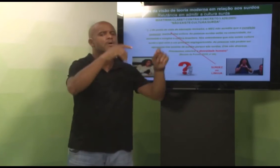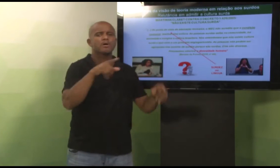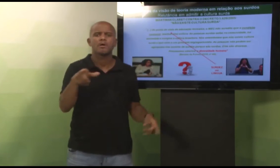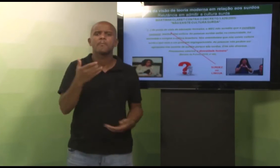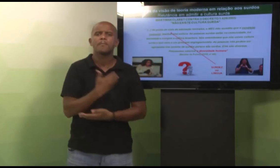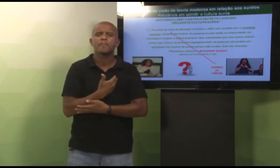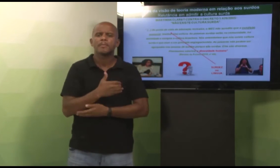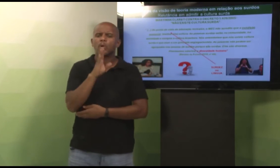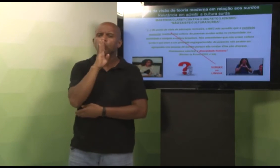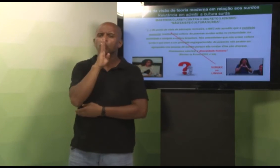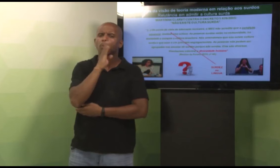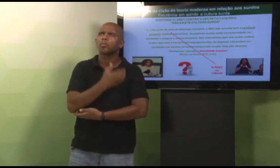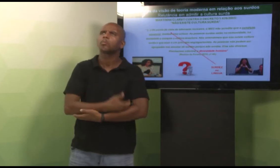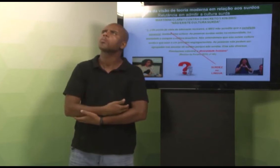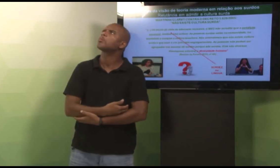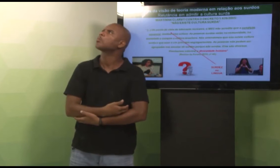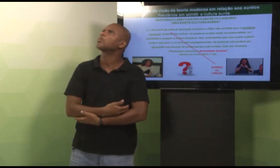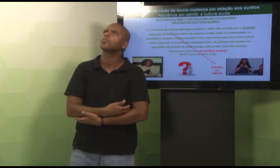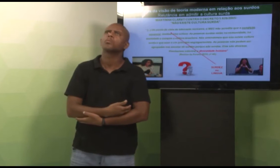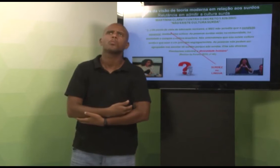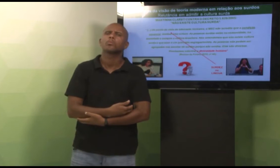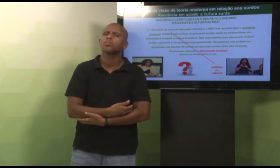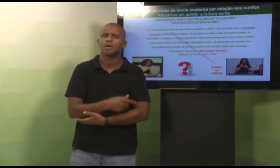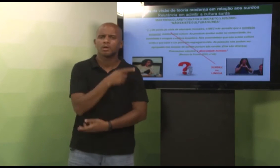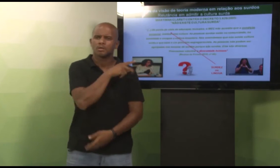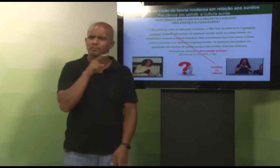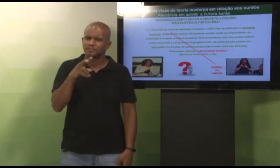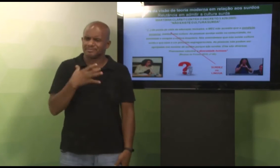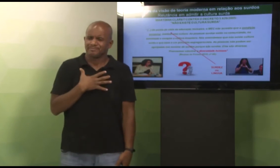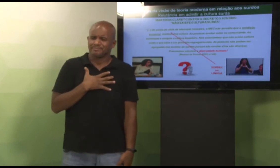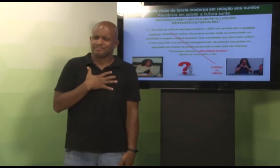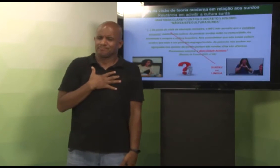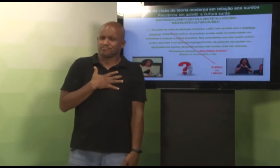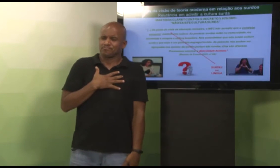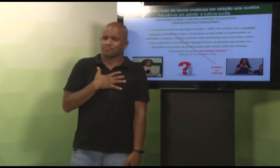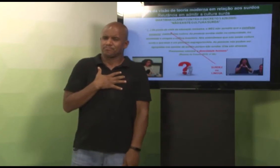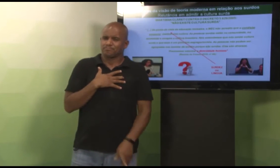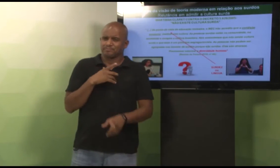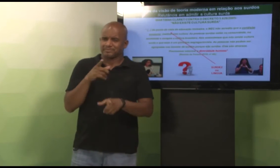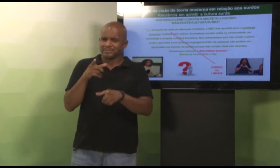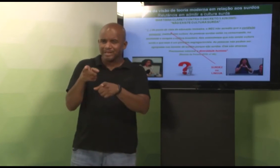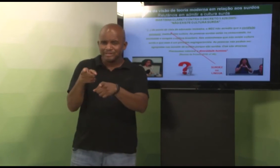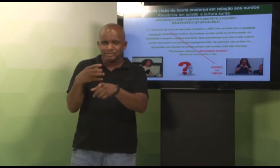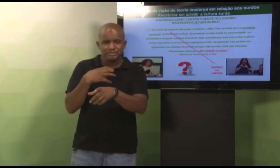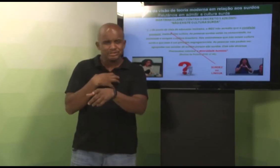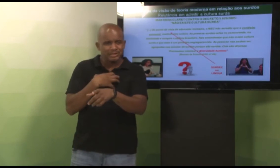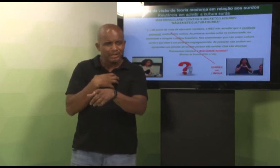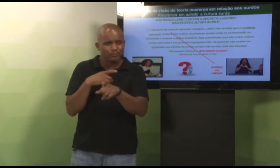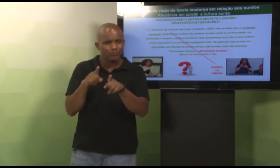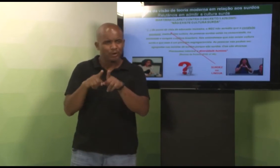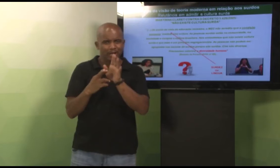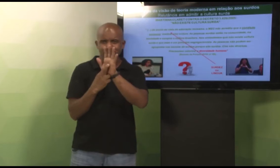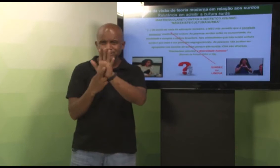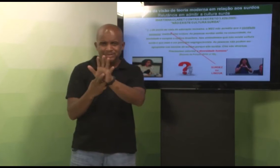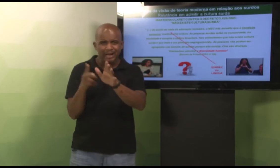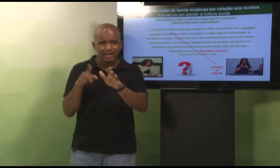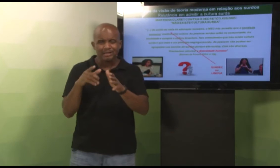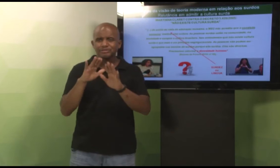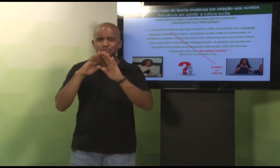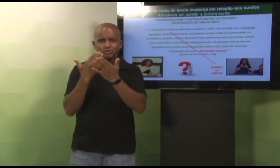infantis, onde atendia crianças de aproximadamente 2 anos e percebeu que, com a metodologia do oralismo, as